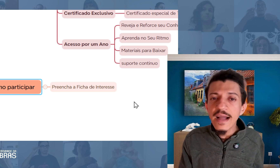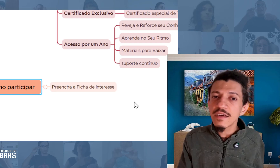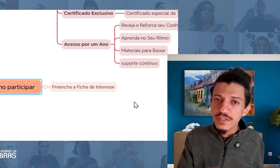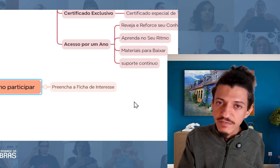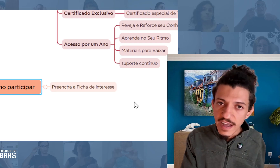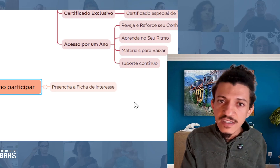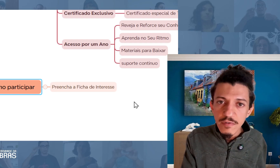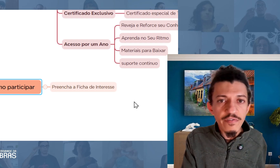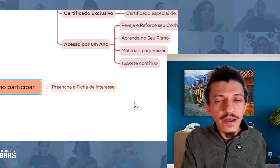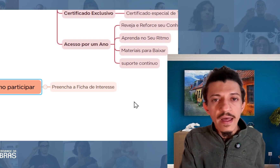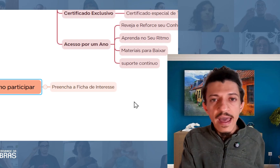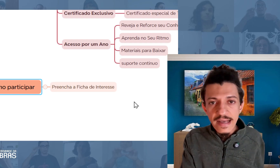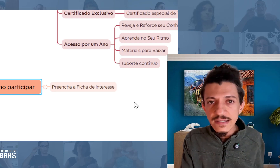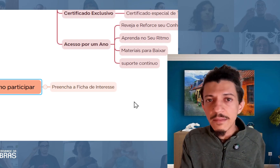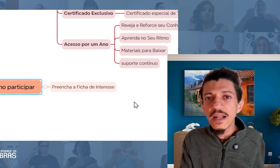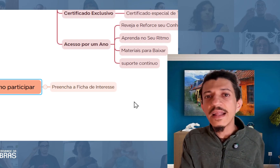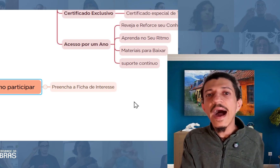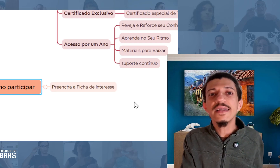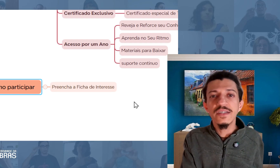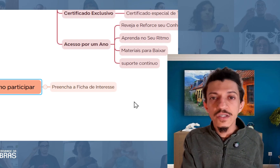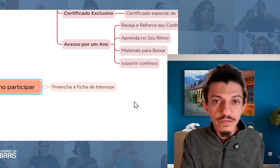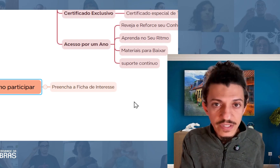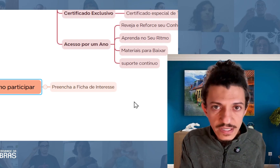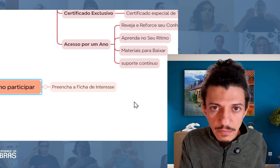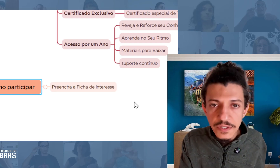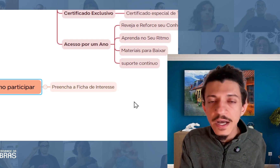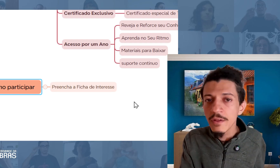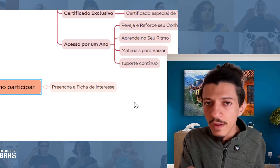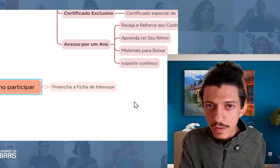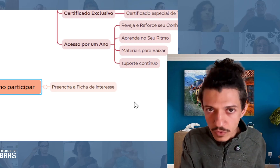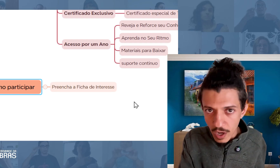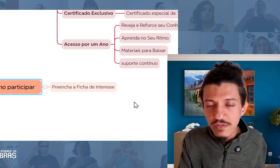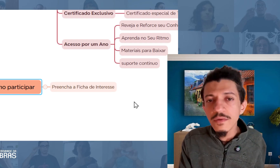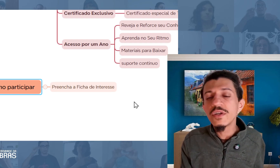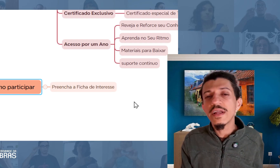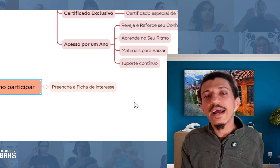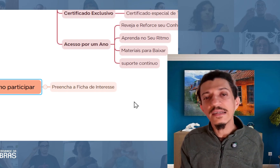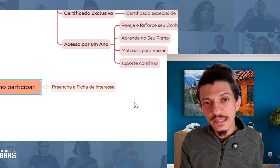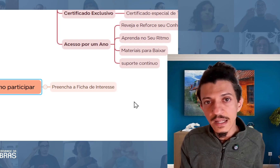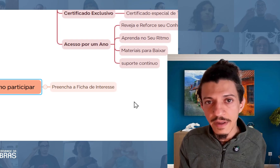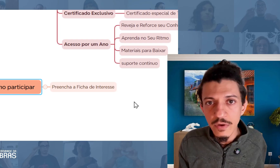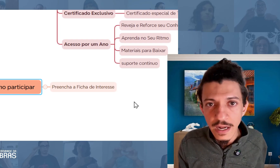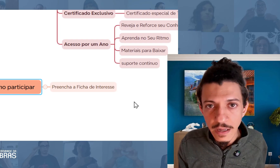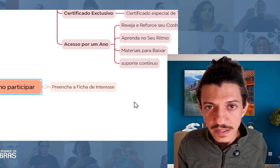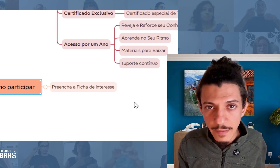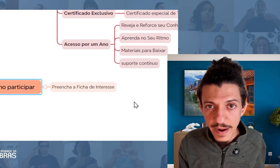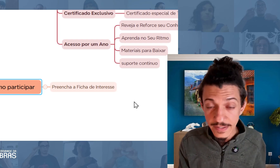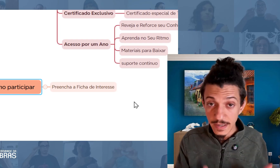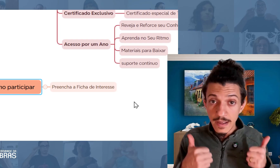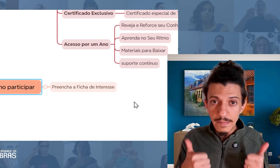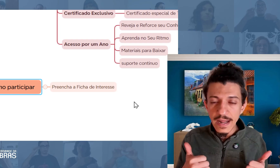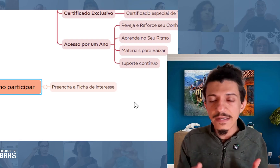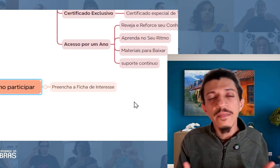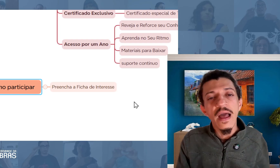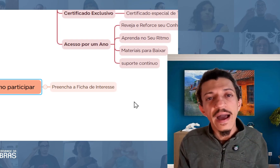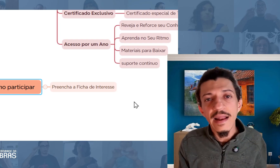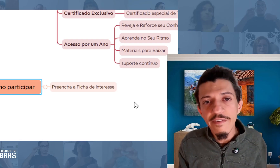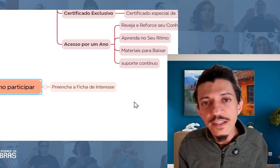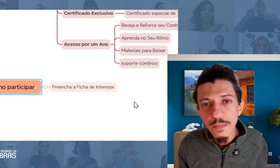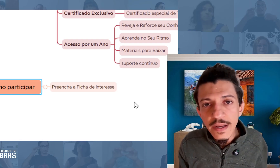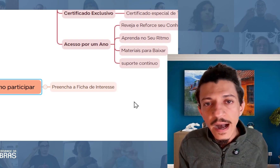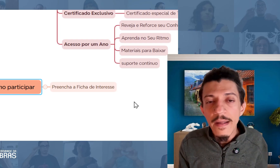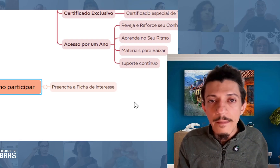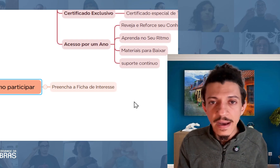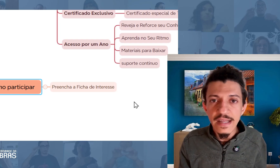na Prática você vai desenvolver essas habilidades, isso que você está buscando, nós vamos te entregar sim na mentoria Libras na Prática. Beleza. Aí ele